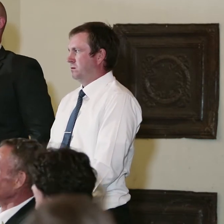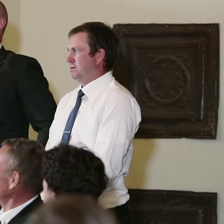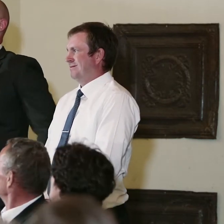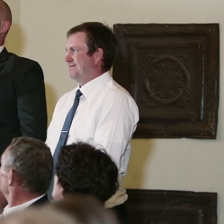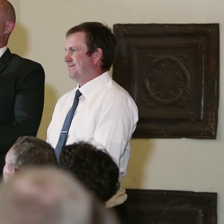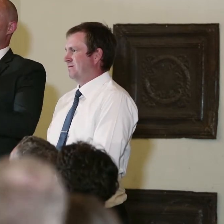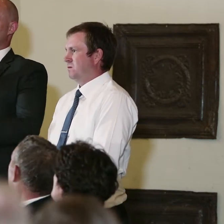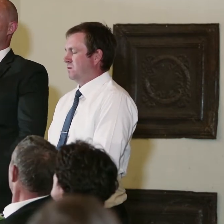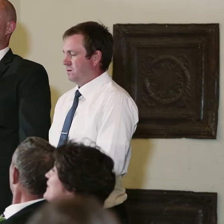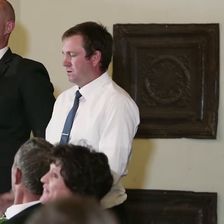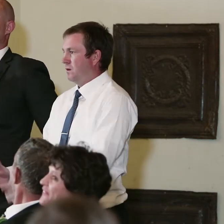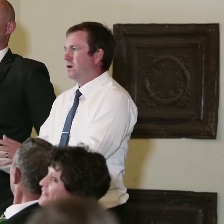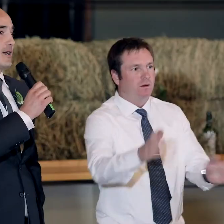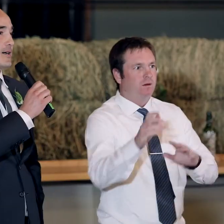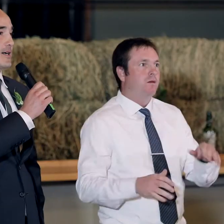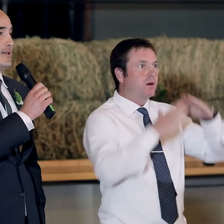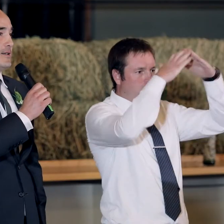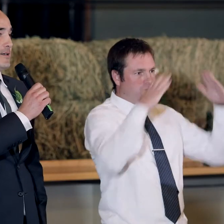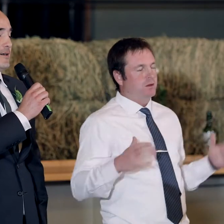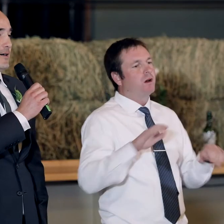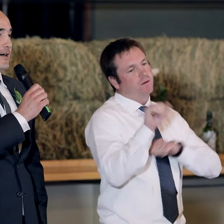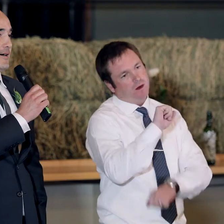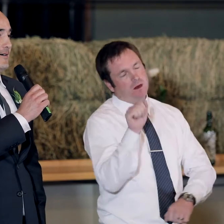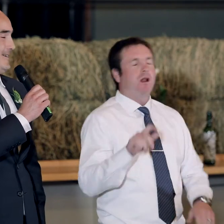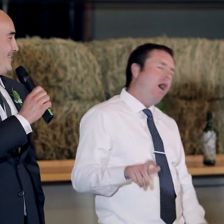vir die Rouds, die mense van Rouds af, vir al die, vir al die lang rai,